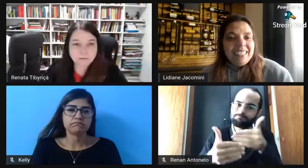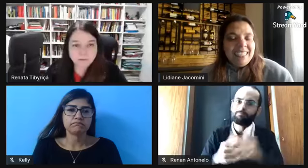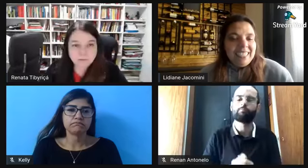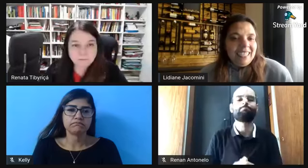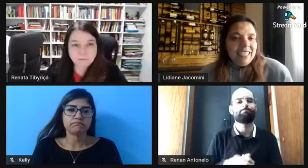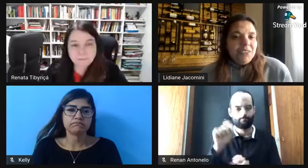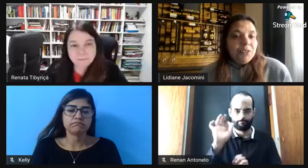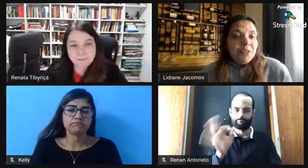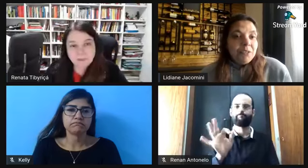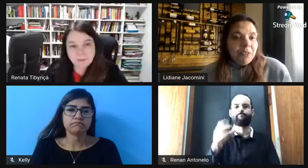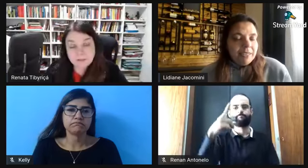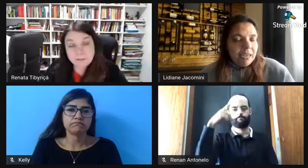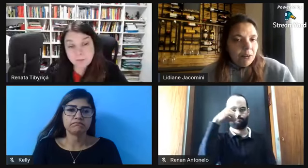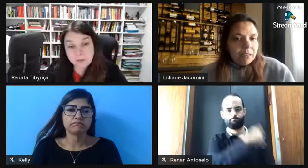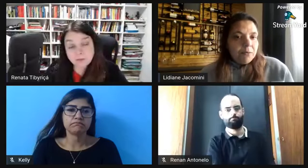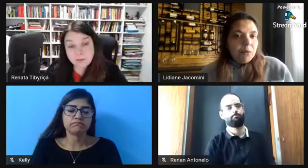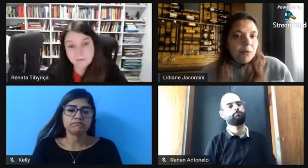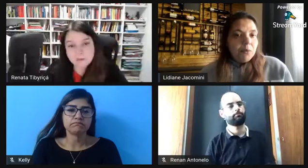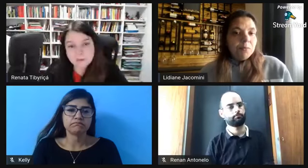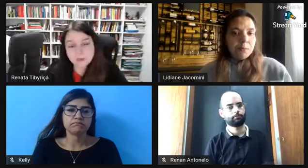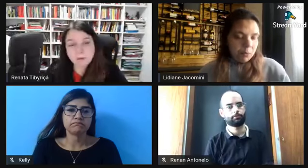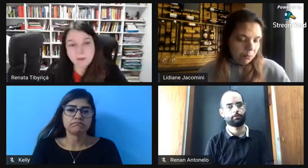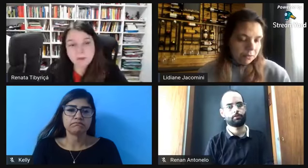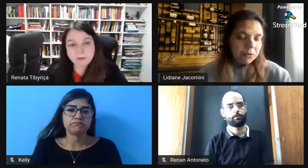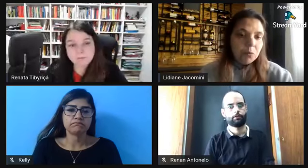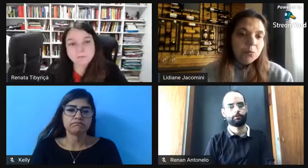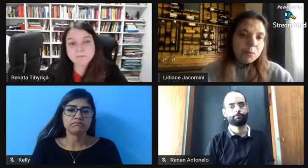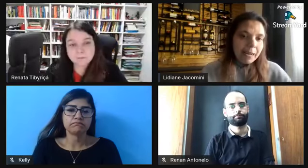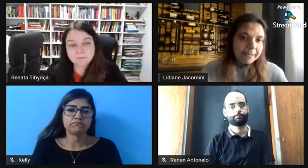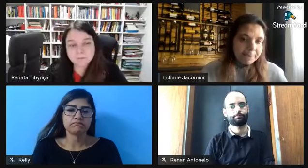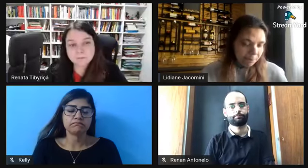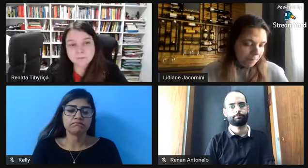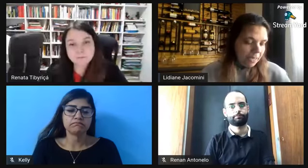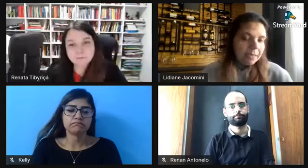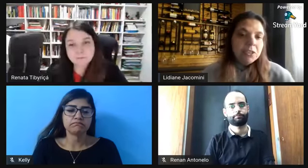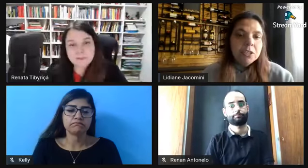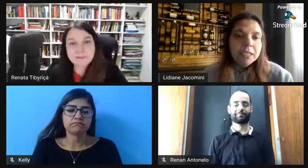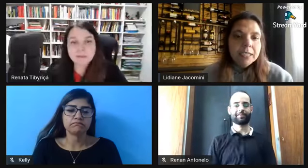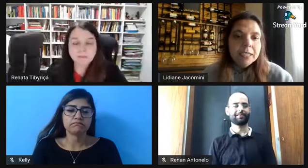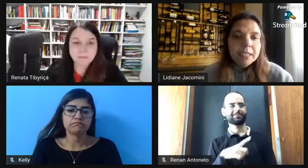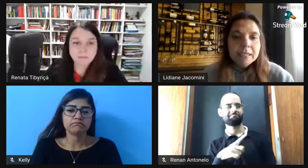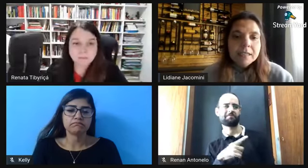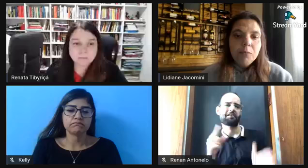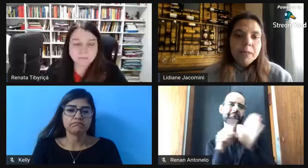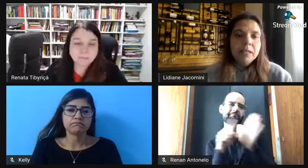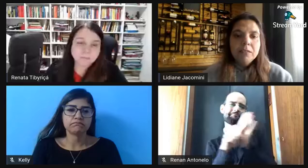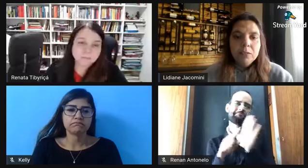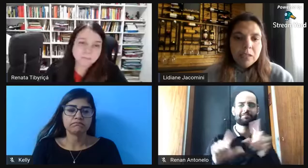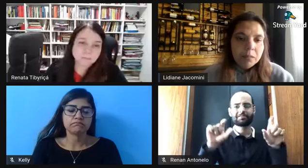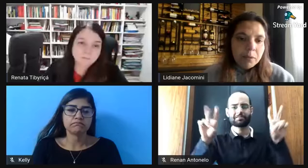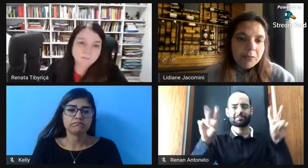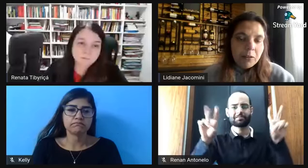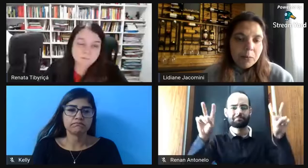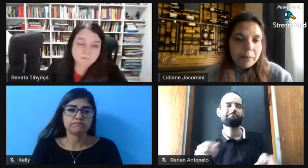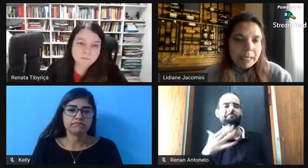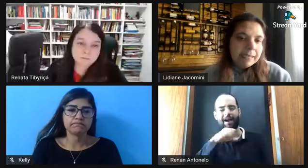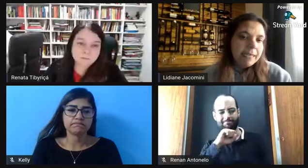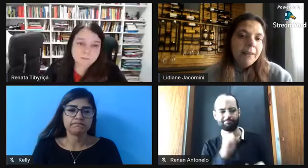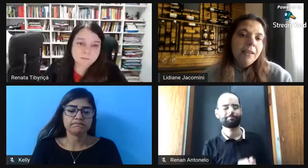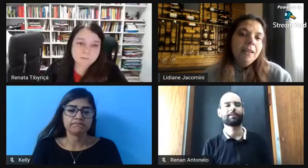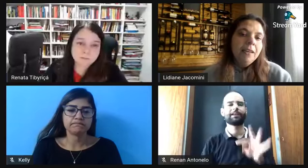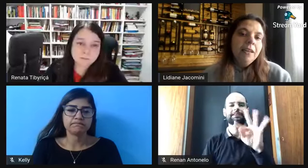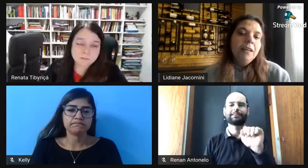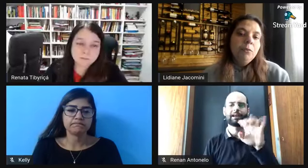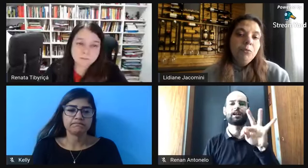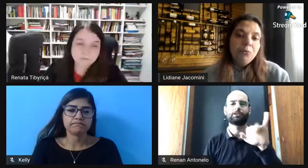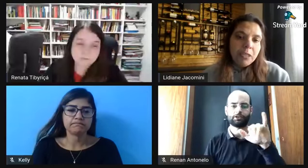difícil. Doutora, eu vou entrar agora com algumas perguntas de alguns pais. A Tatiana, de São Bernardo do Campo, ela falou para mim